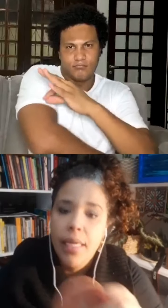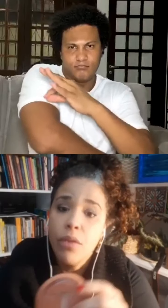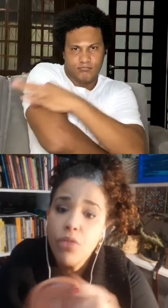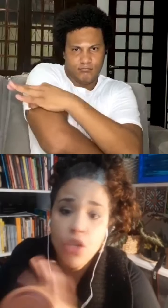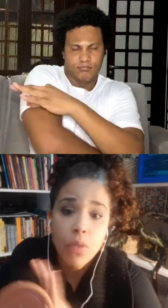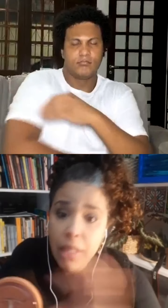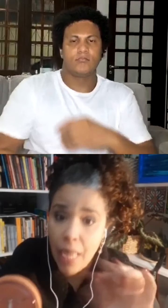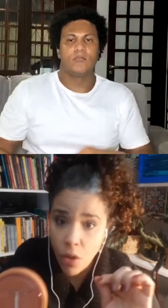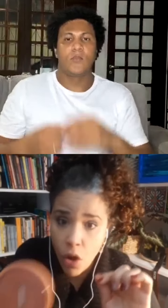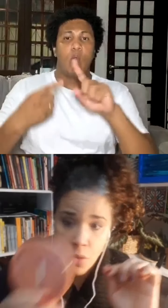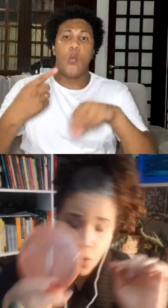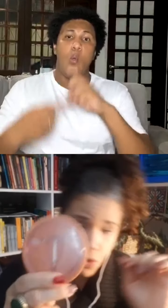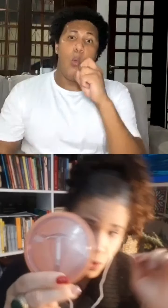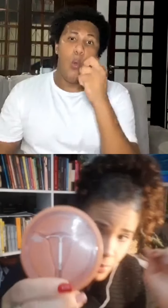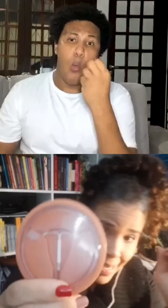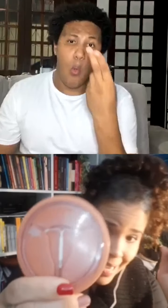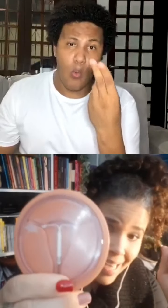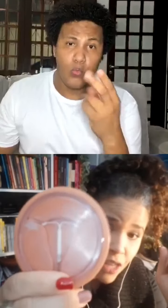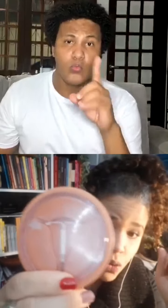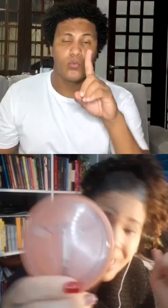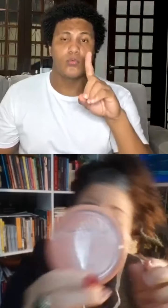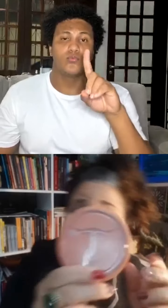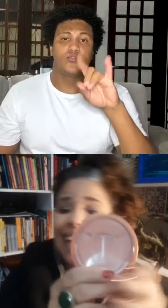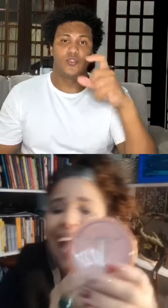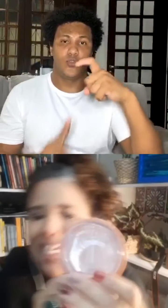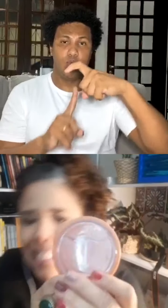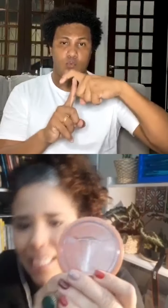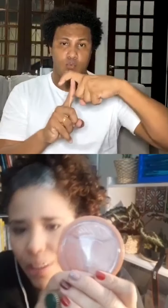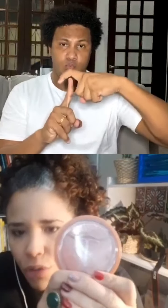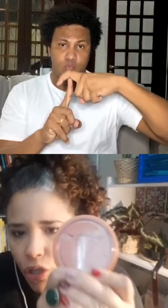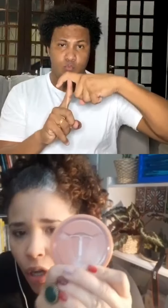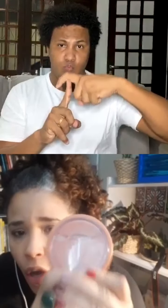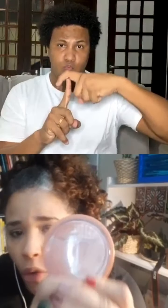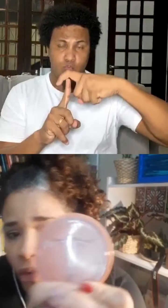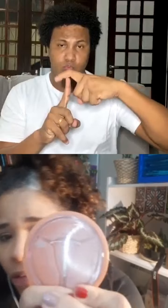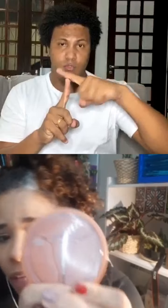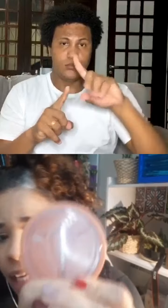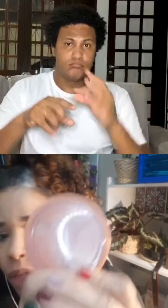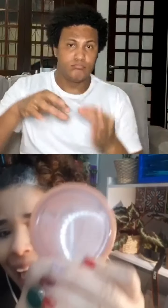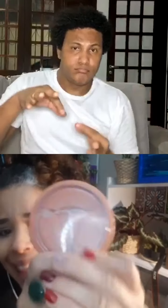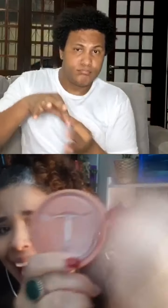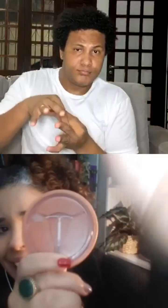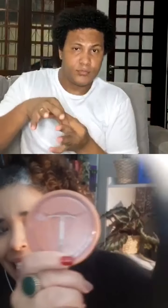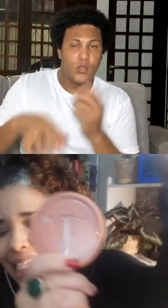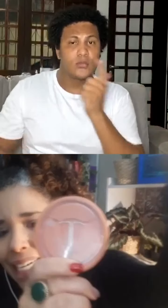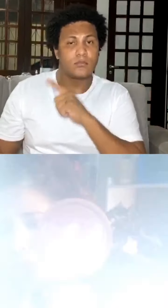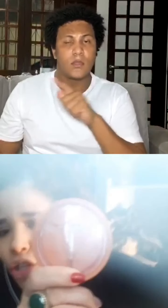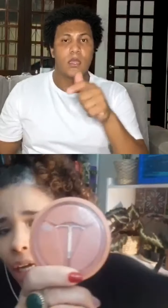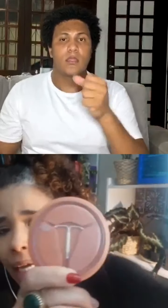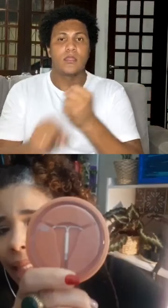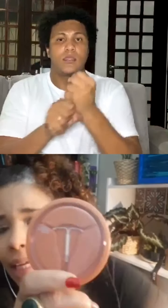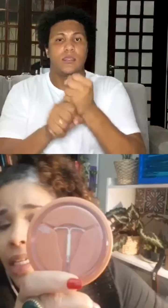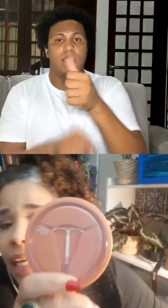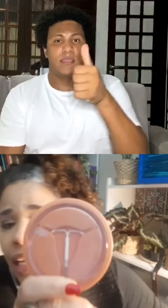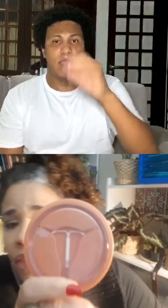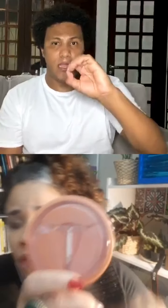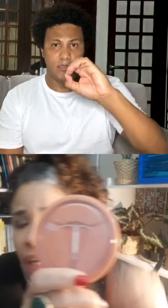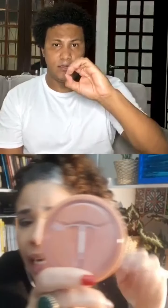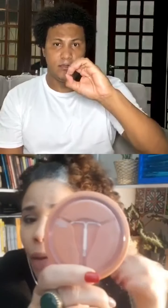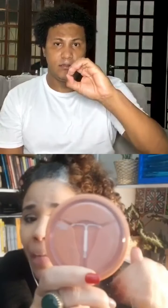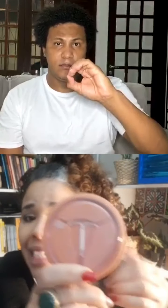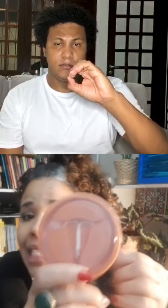é um DIU sem hormônio. Ele dura até 10 anos. O fato dele durar 10 anos não